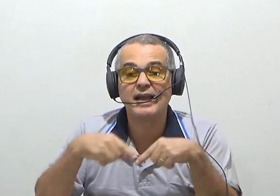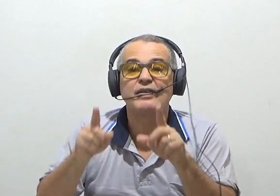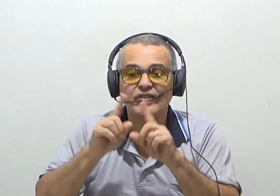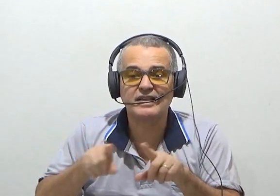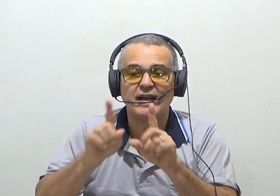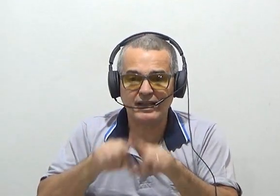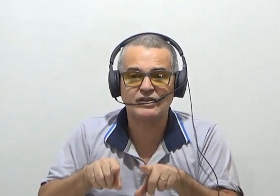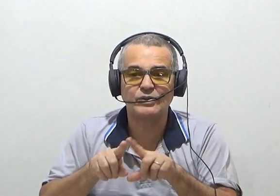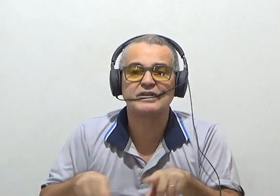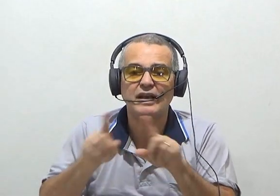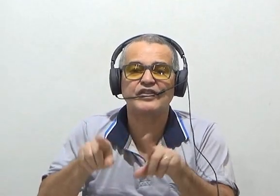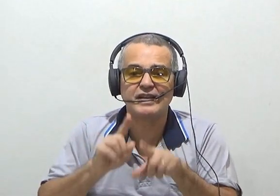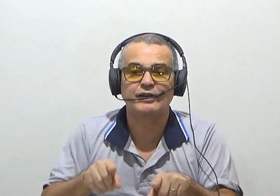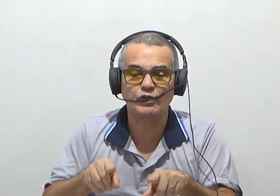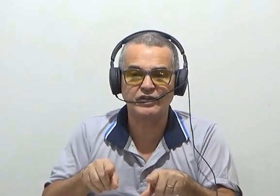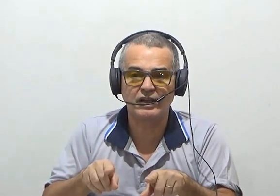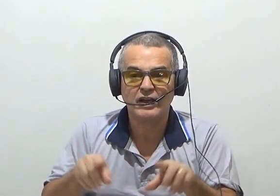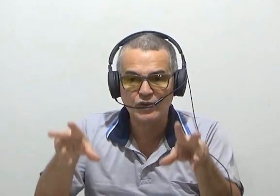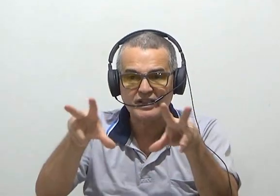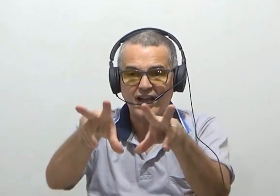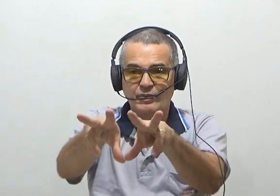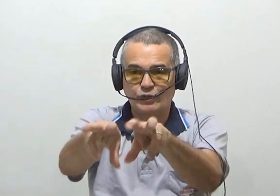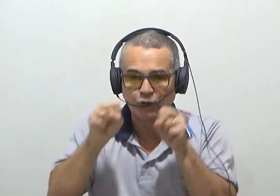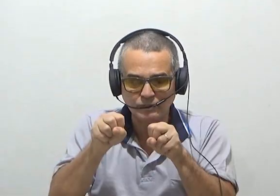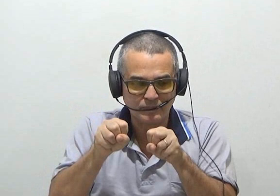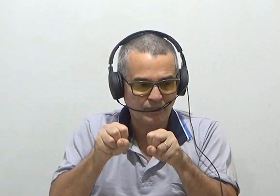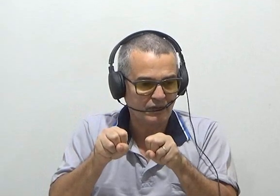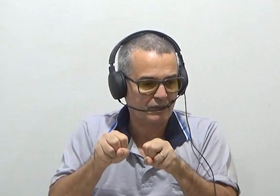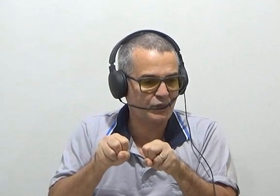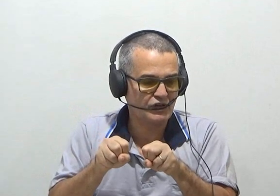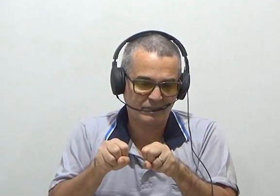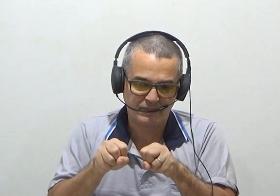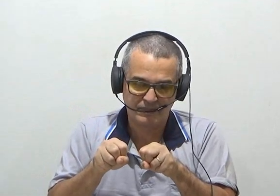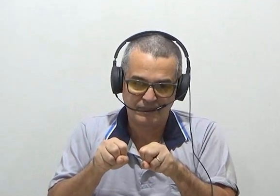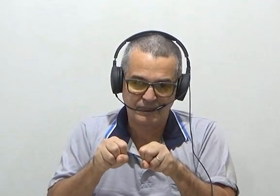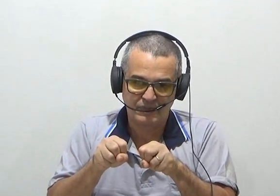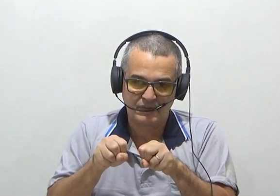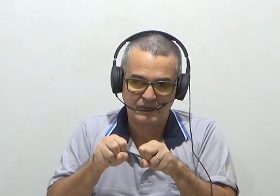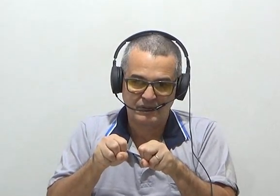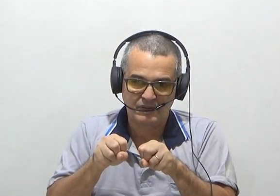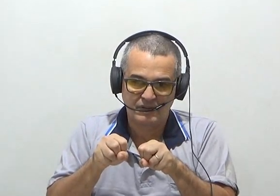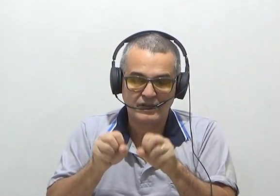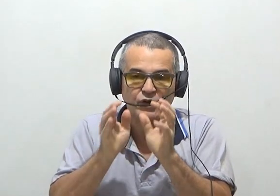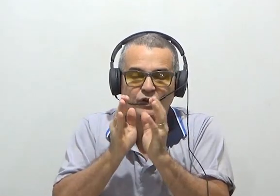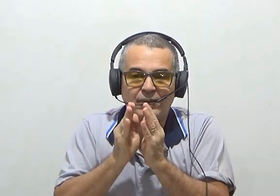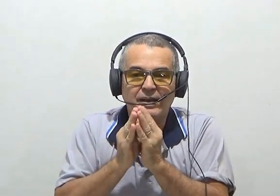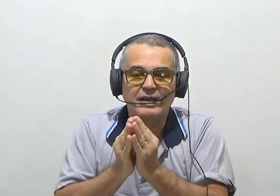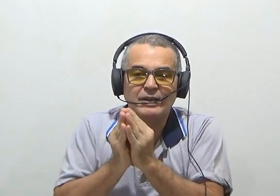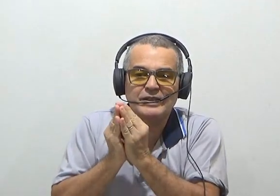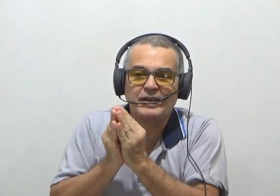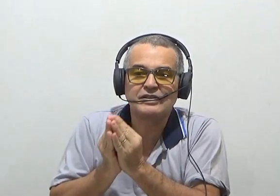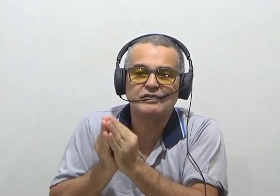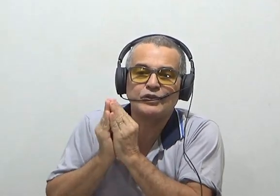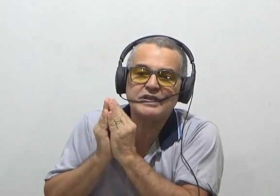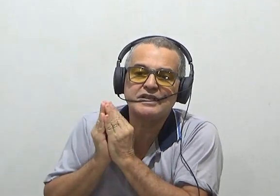se ele fizer a questão, se ele fizer a dúvida, o cérebro, puxa. Então eu estou trabalhando